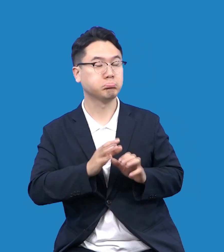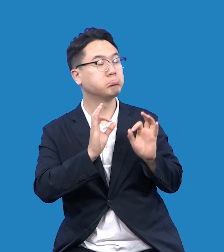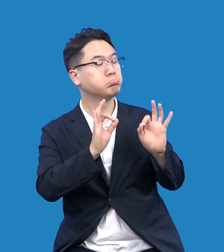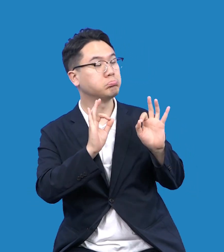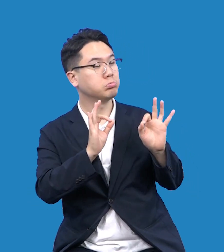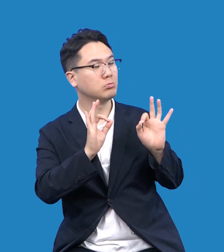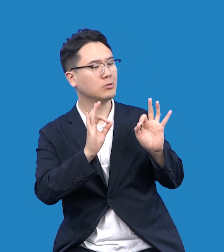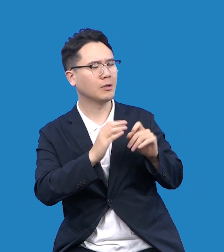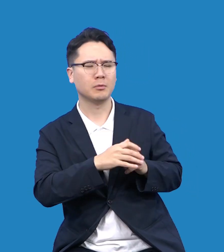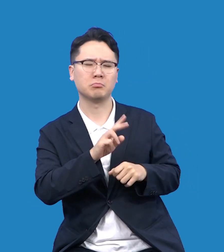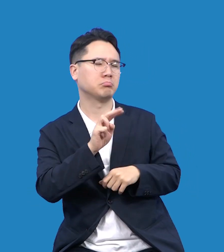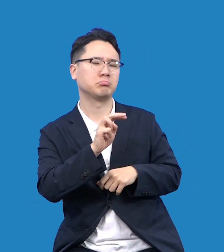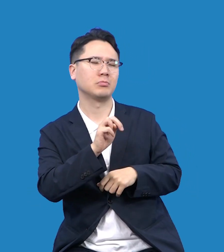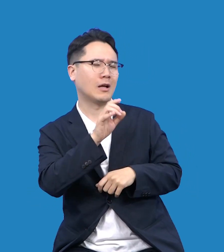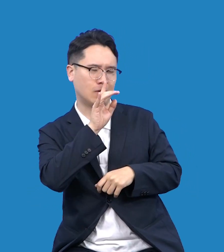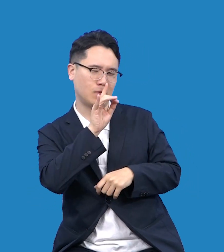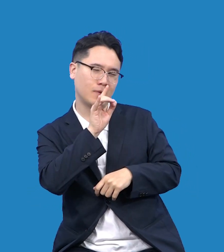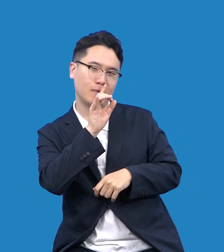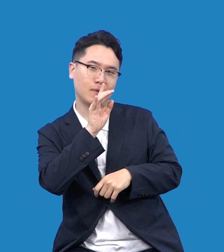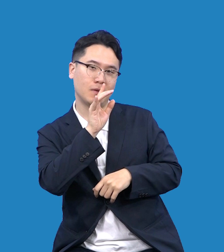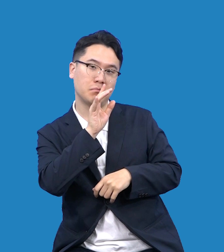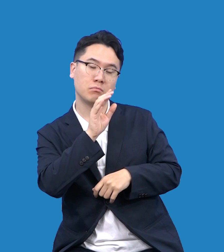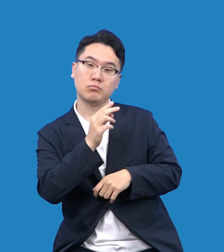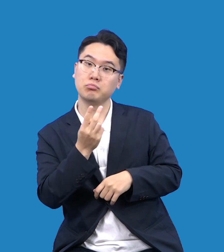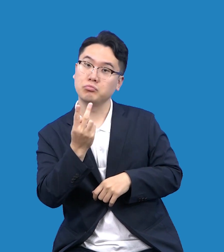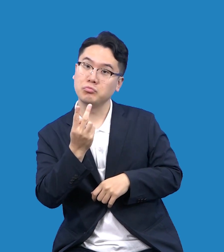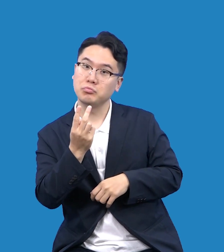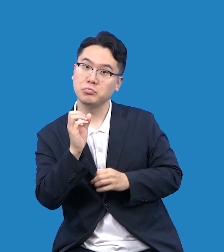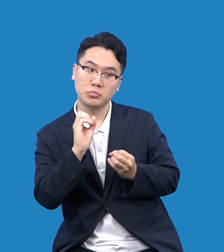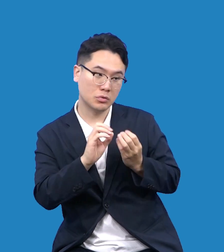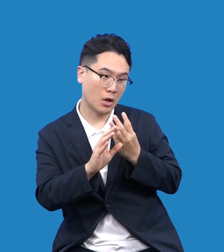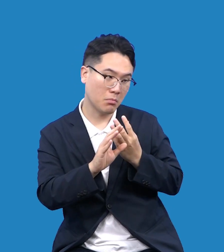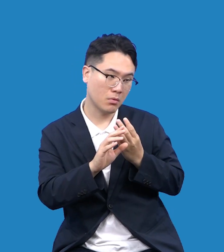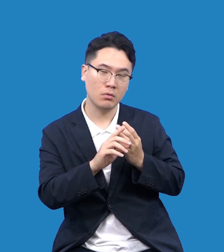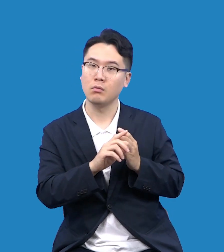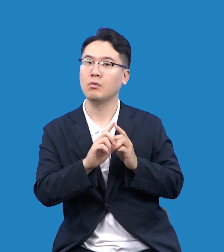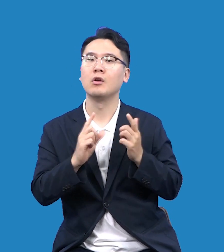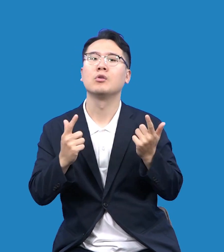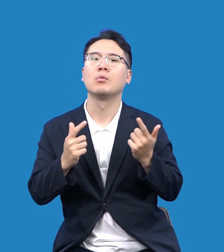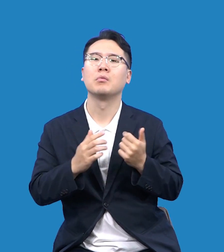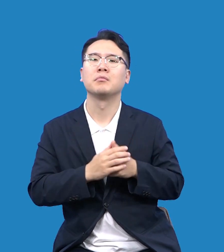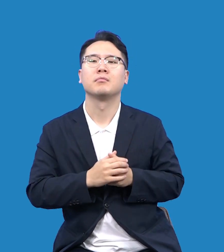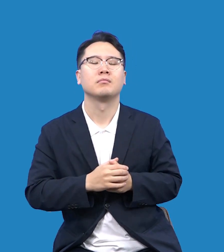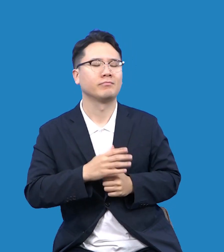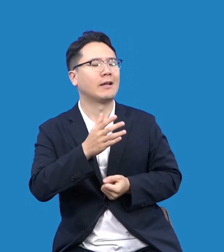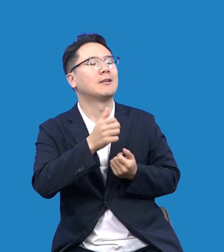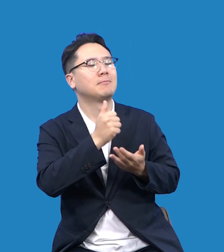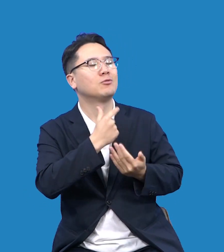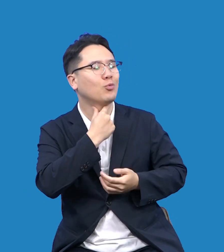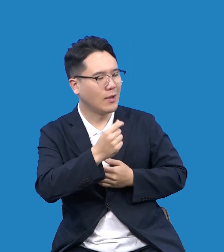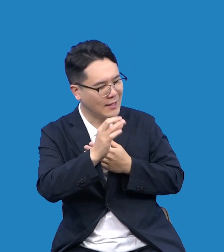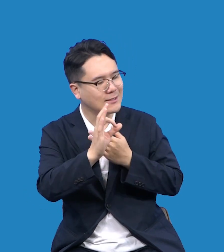yes 하던가 no 하던가. 근데 그렇게 말 안 하고 God's willing, 하나님이 원하면